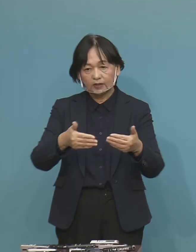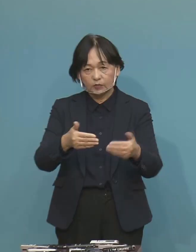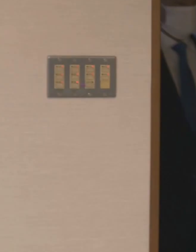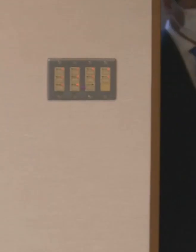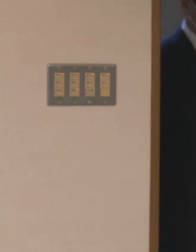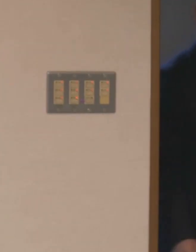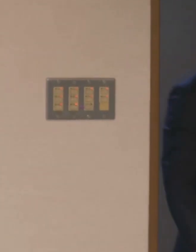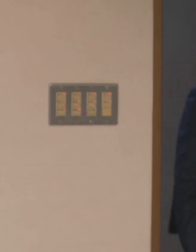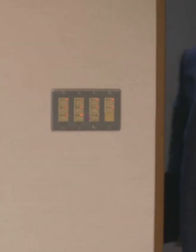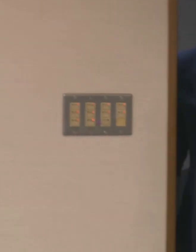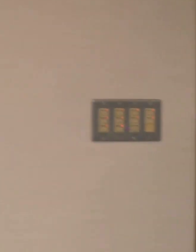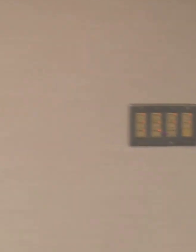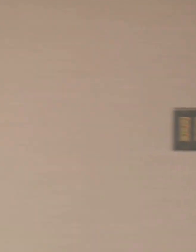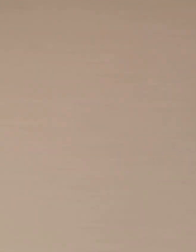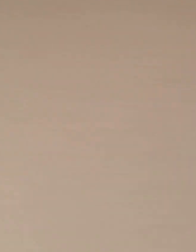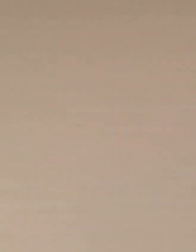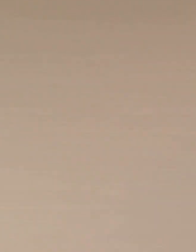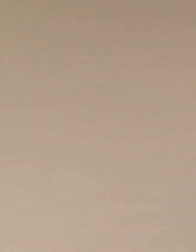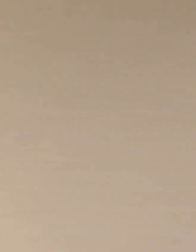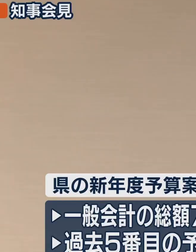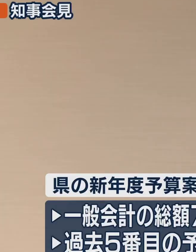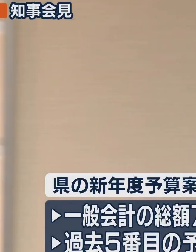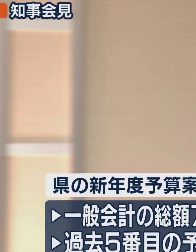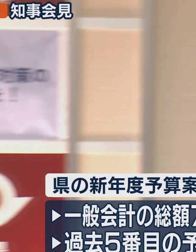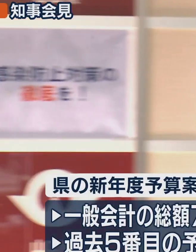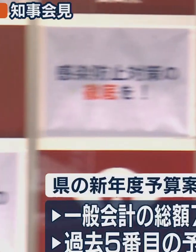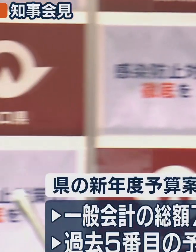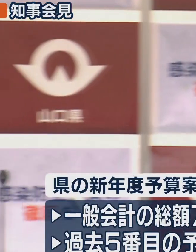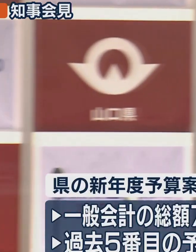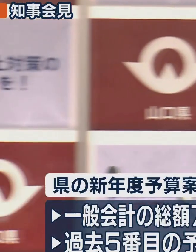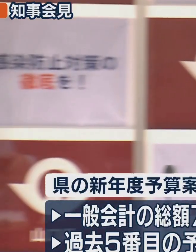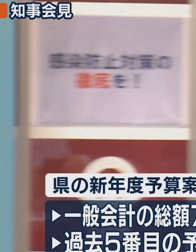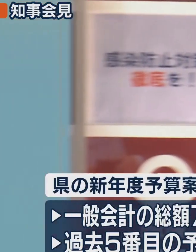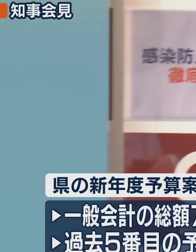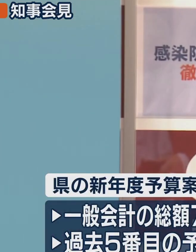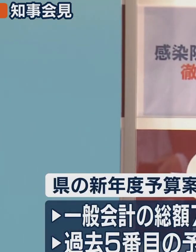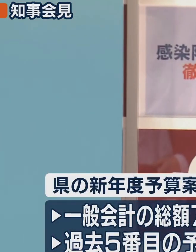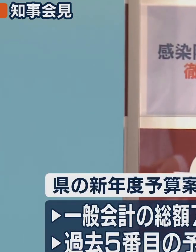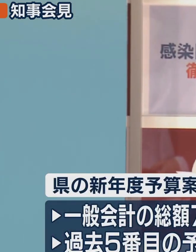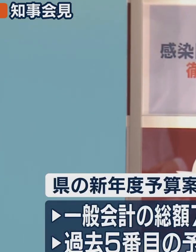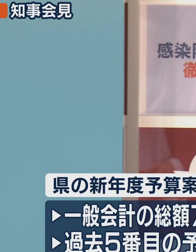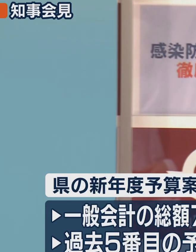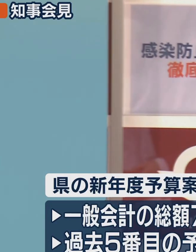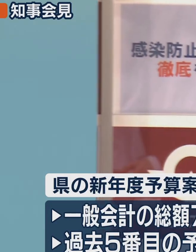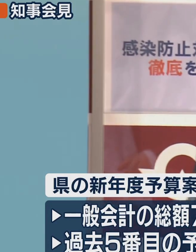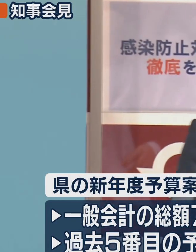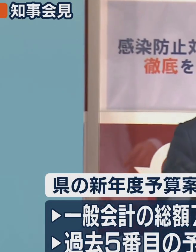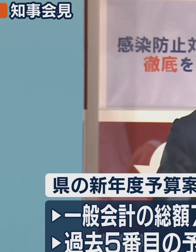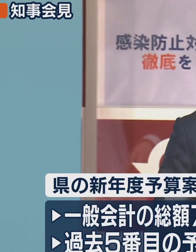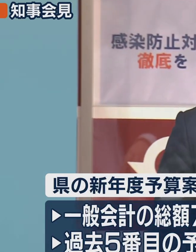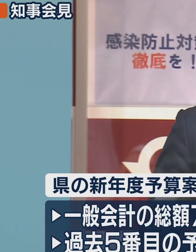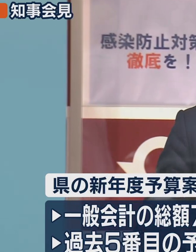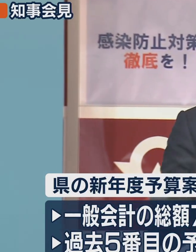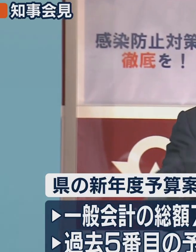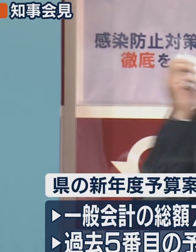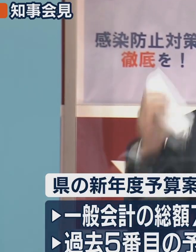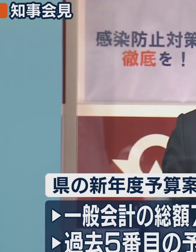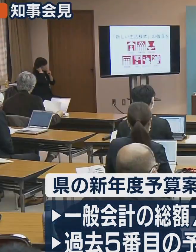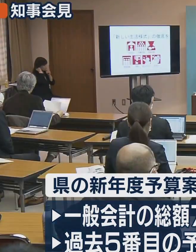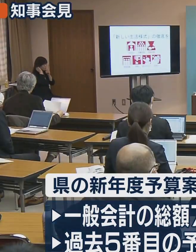ます村岡知事が発表した県の新年度予算案の一般会計の総額は